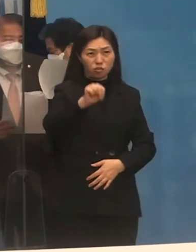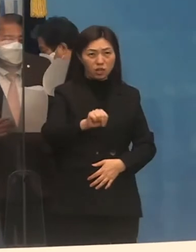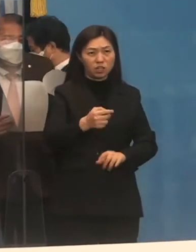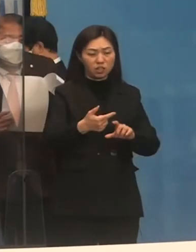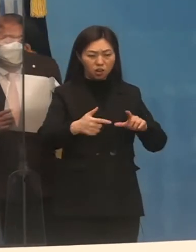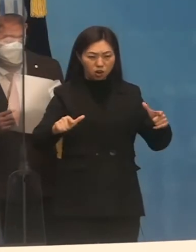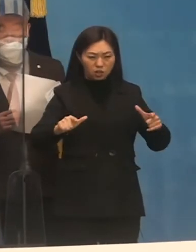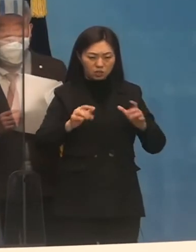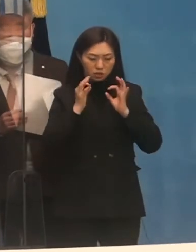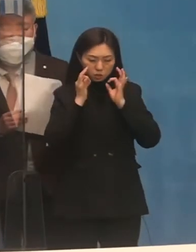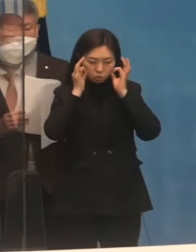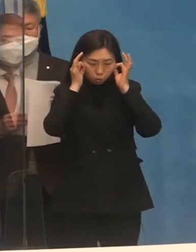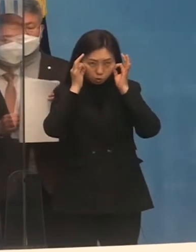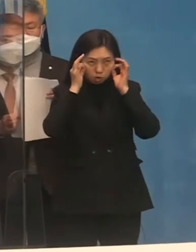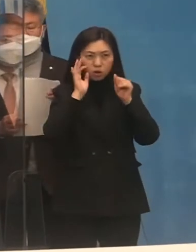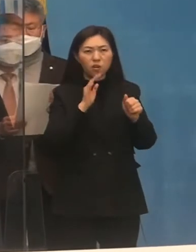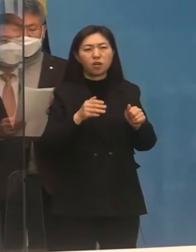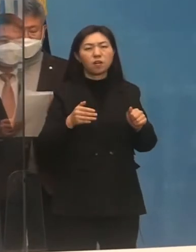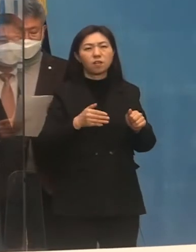기울일 것입니다.